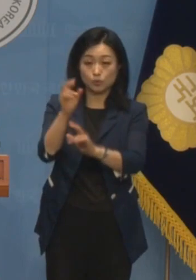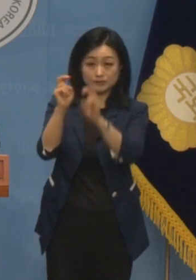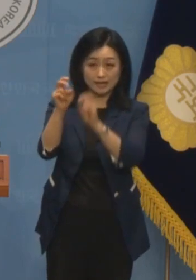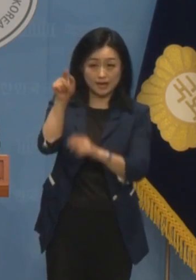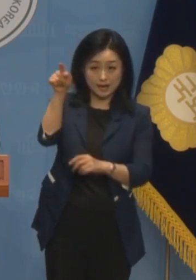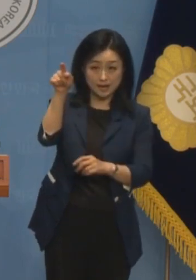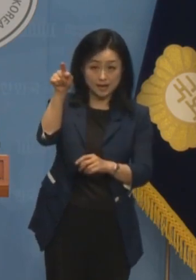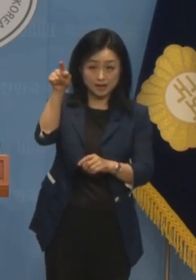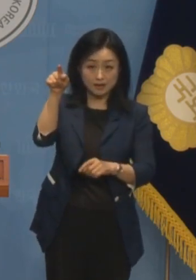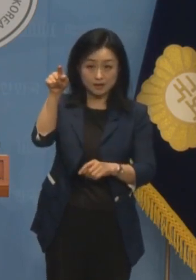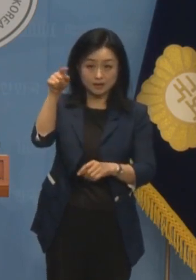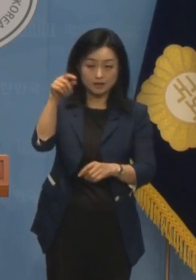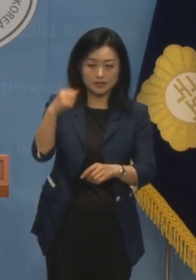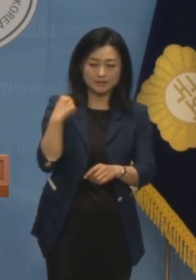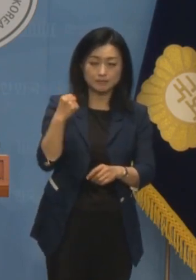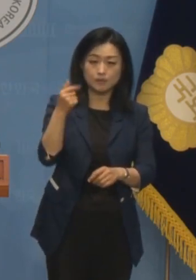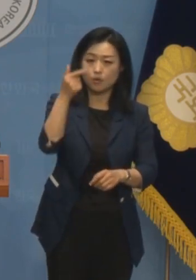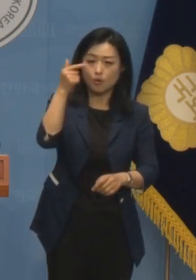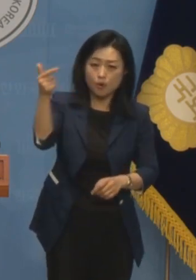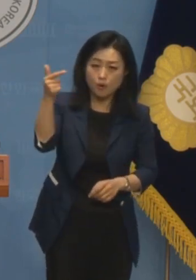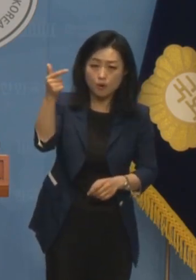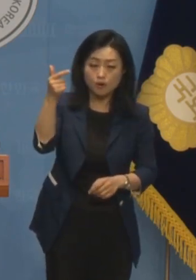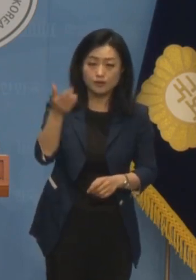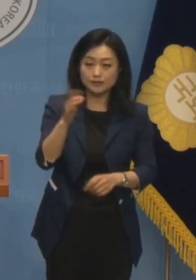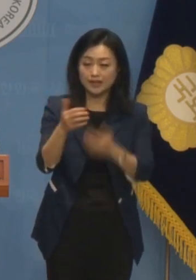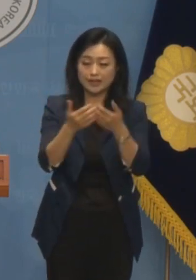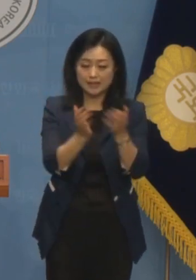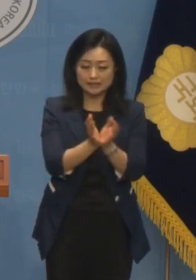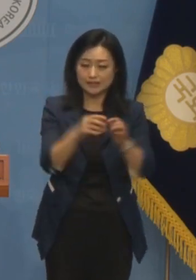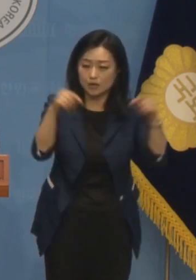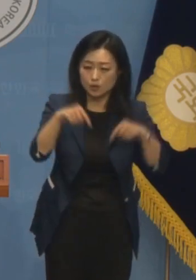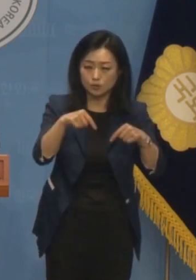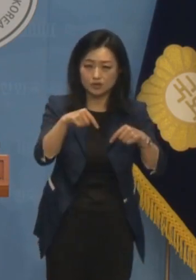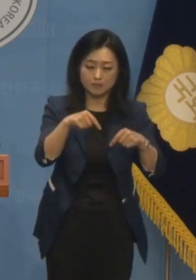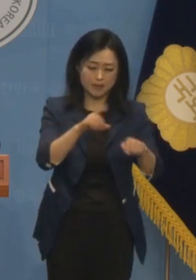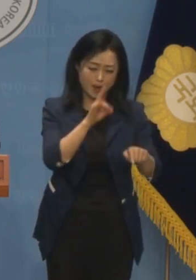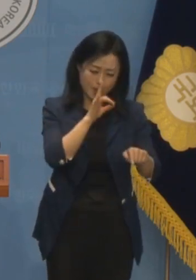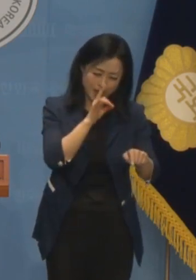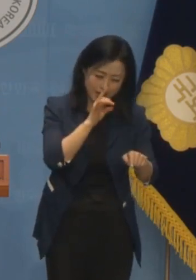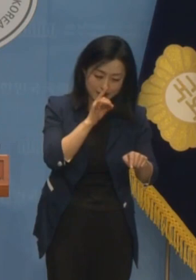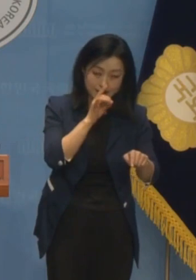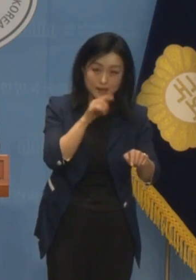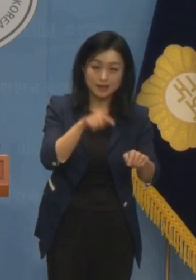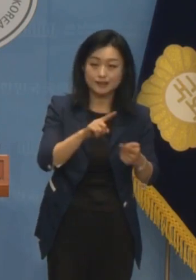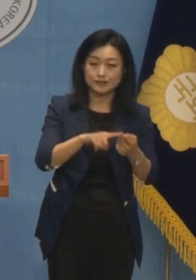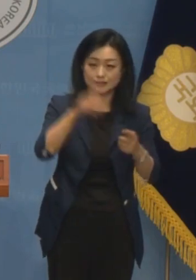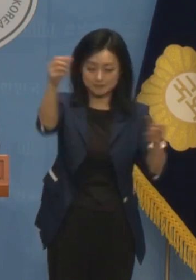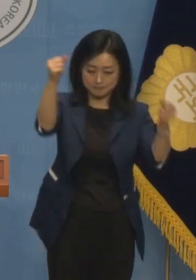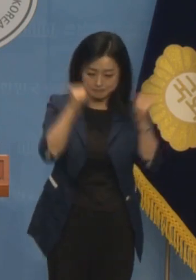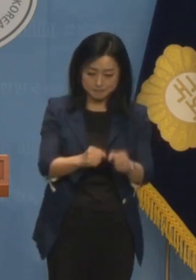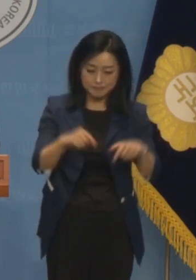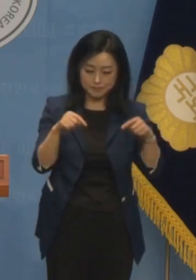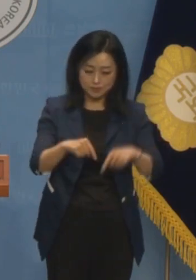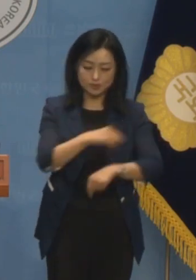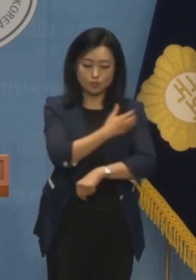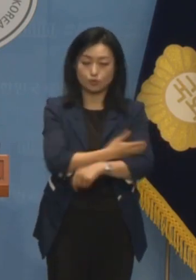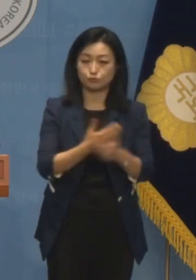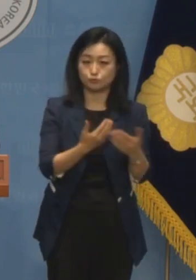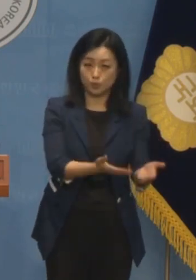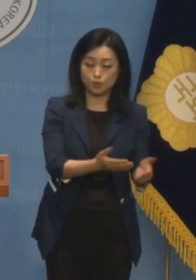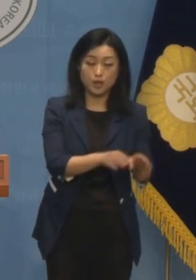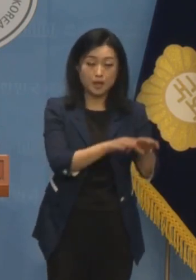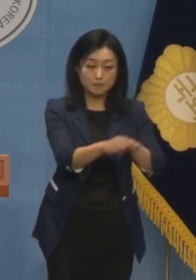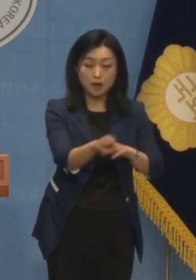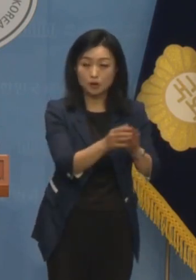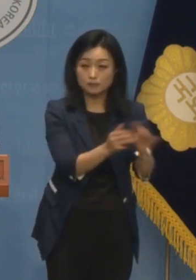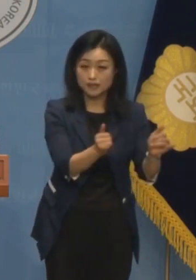노동자에 대한 통제권을 갖고 있음에도 단체 교섭을 하지 못하는 현실을 바로 잡아야 합니다. 파업 노동자들에